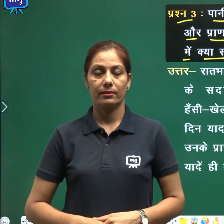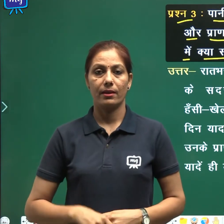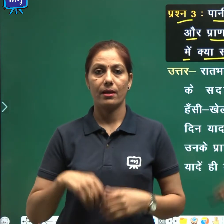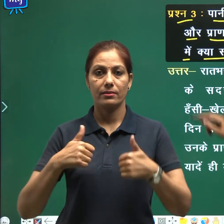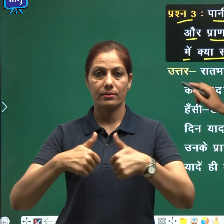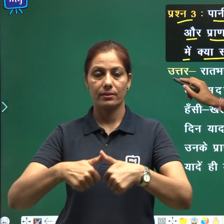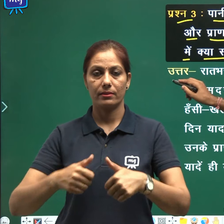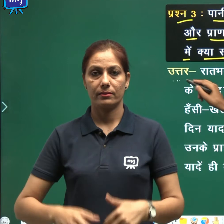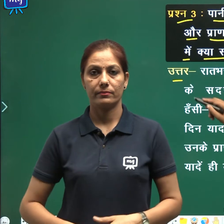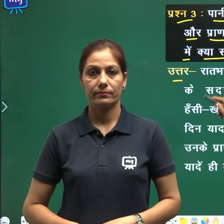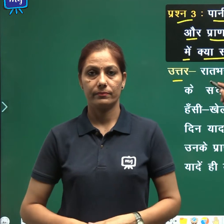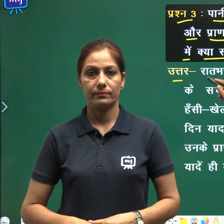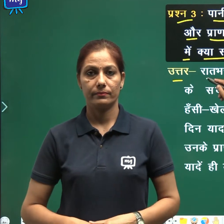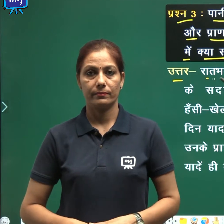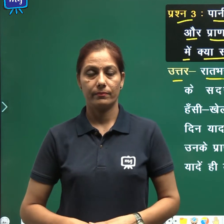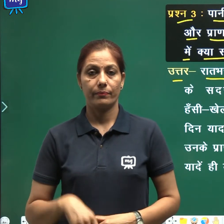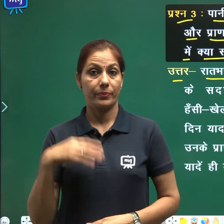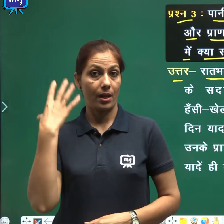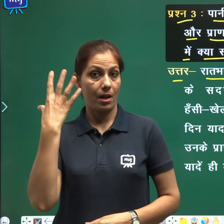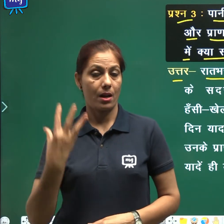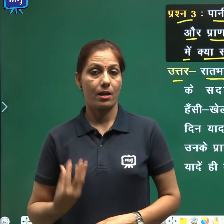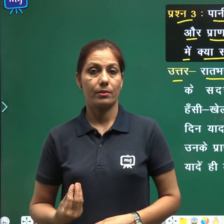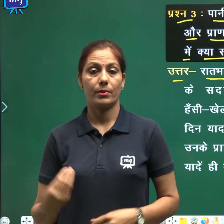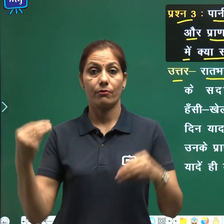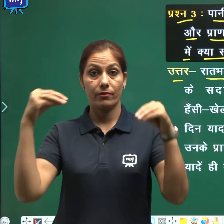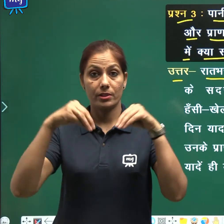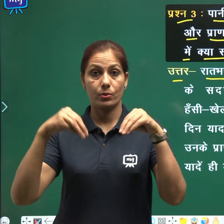उत्तर है, रात भर वर्षा होने से